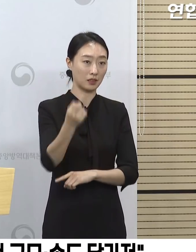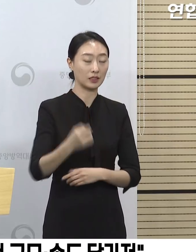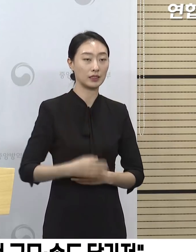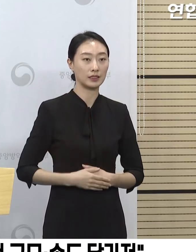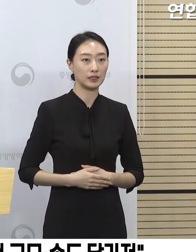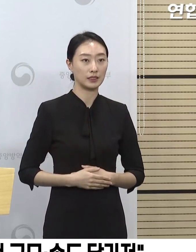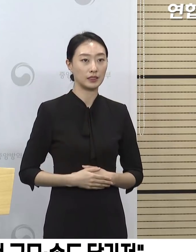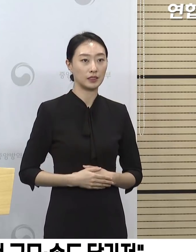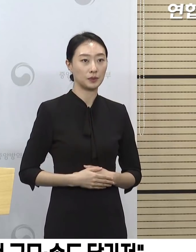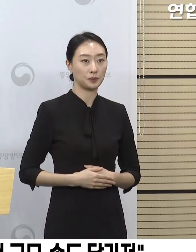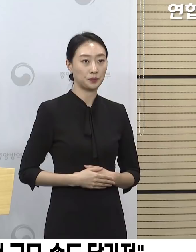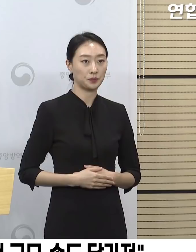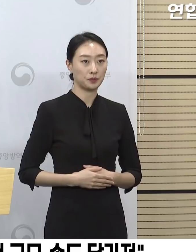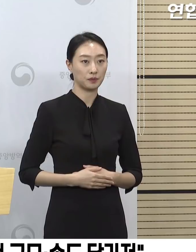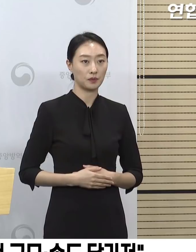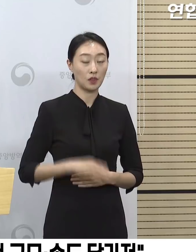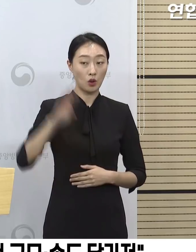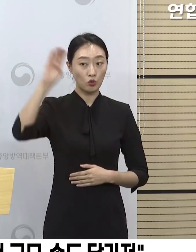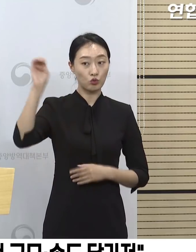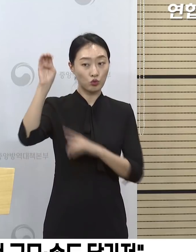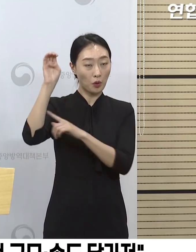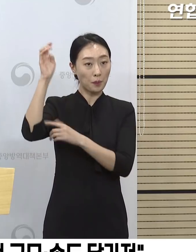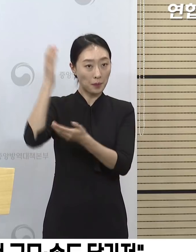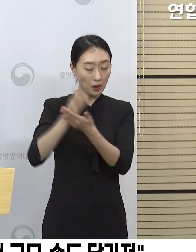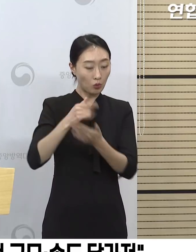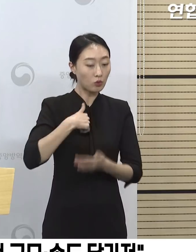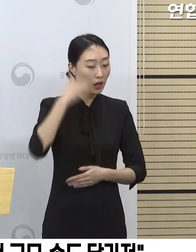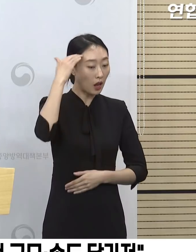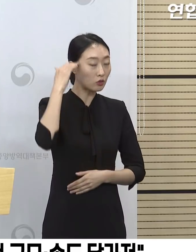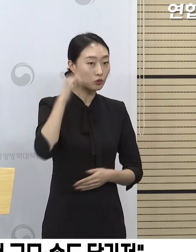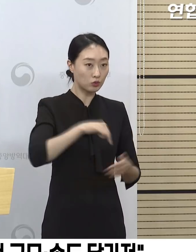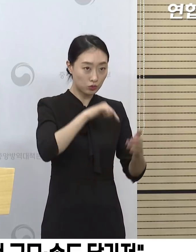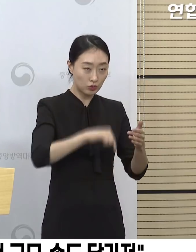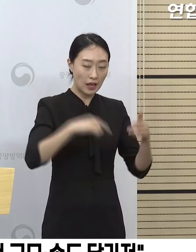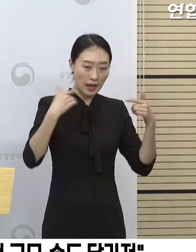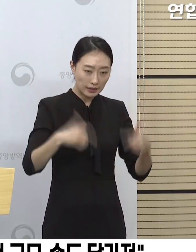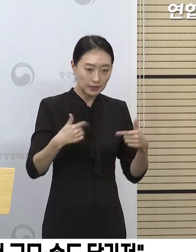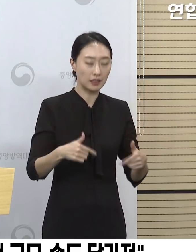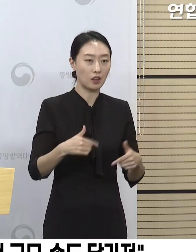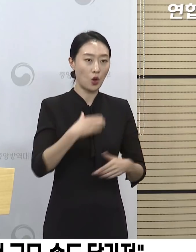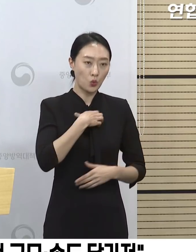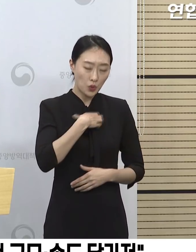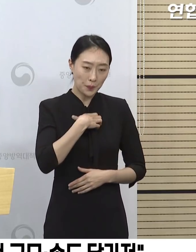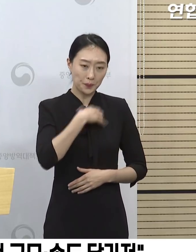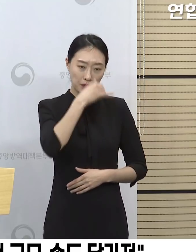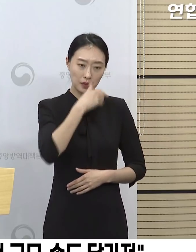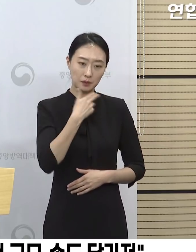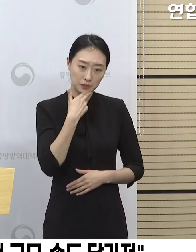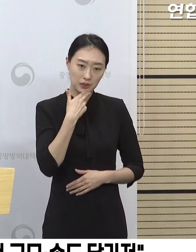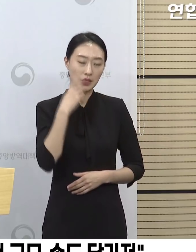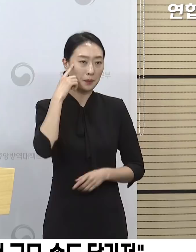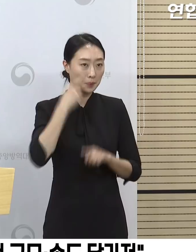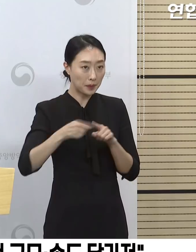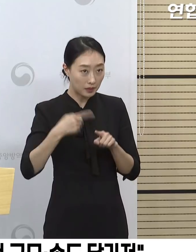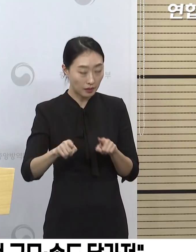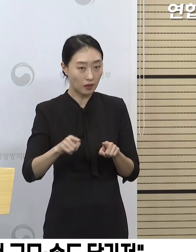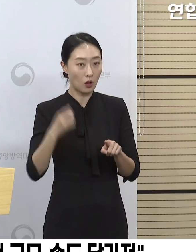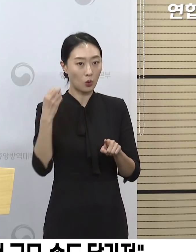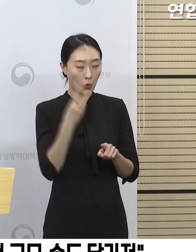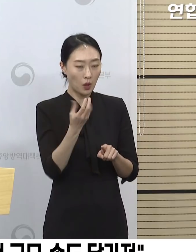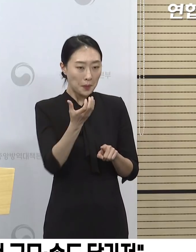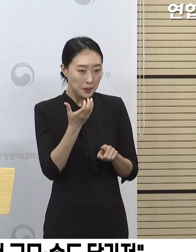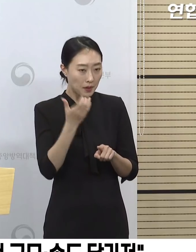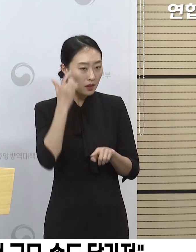조치의 강도나 아니면 수위에 대해서는 매번 매번의 위험도에 대한 판단과